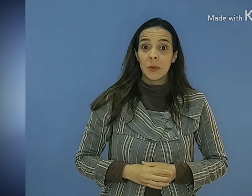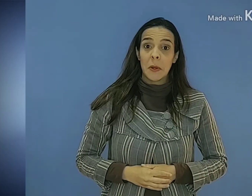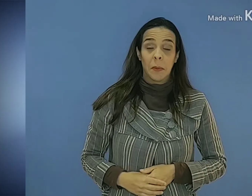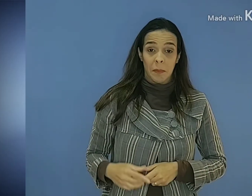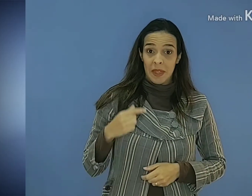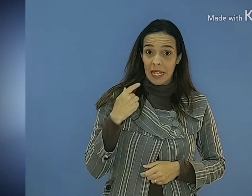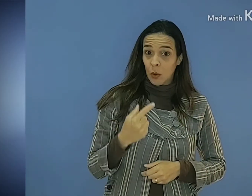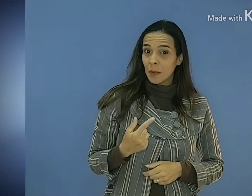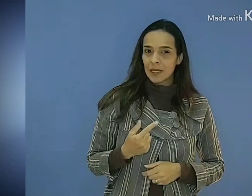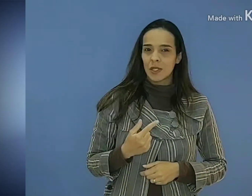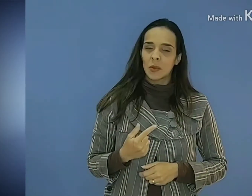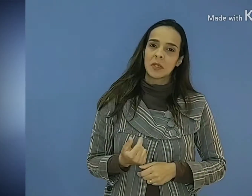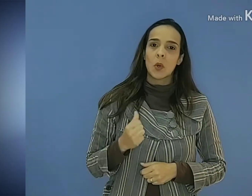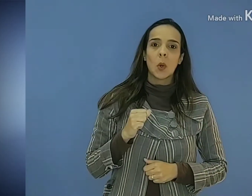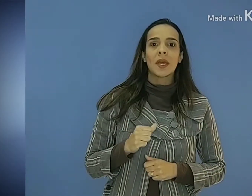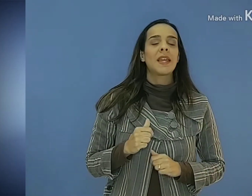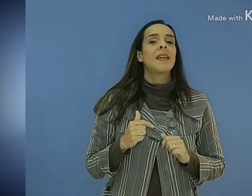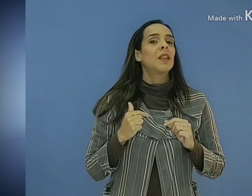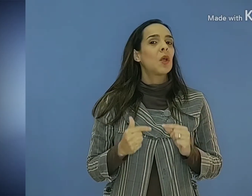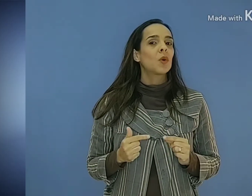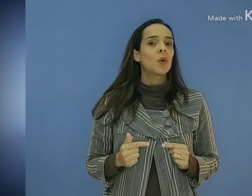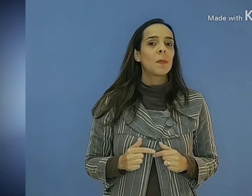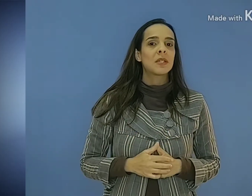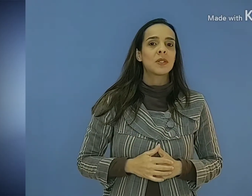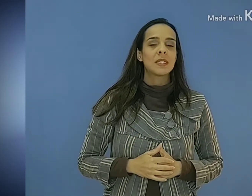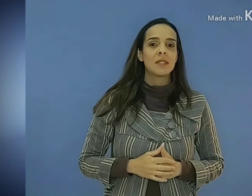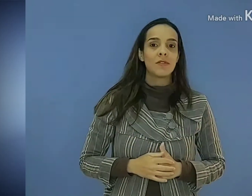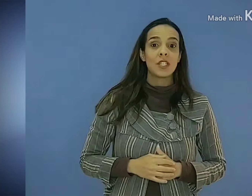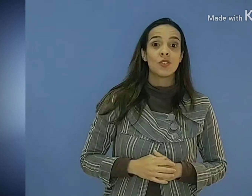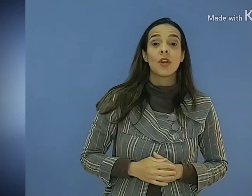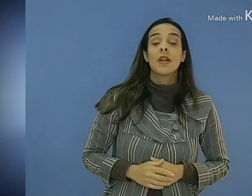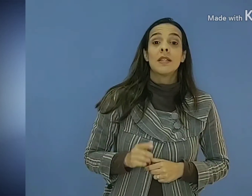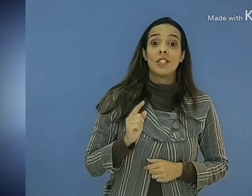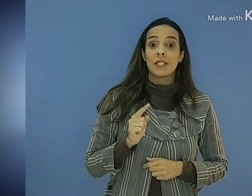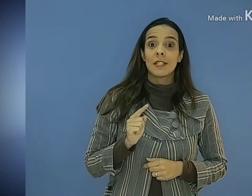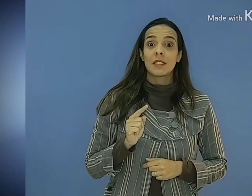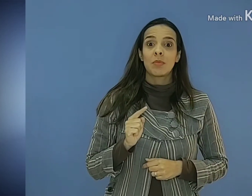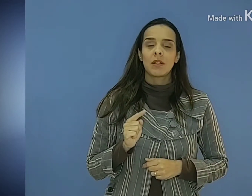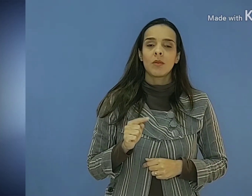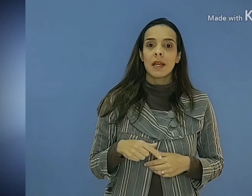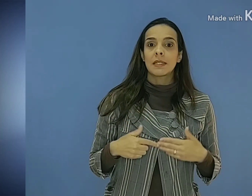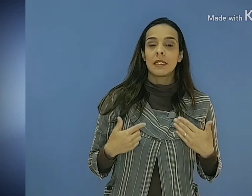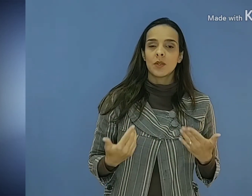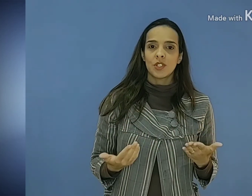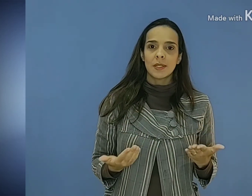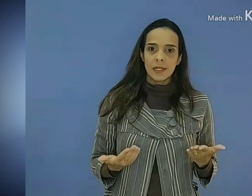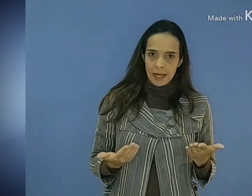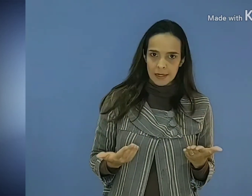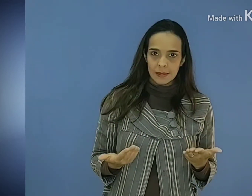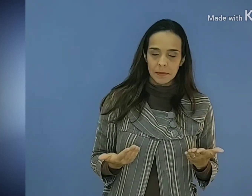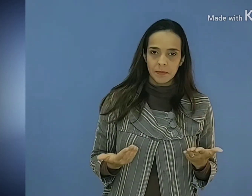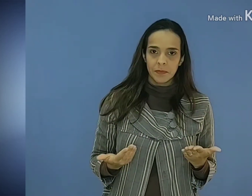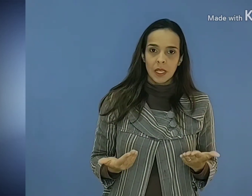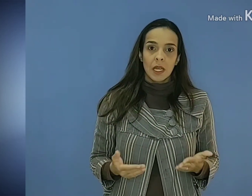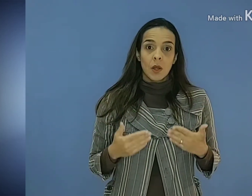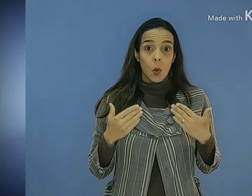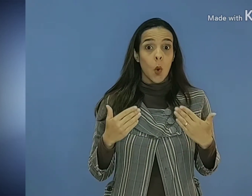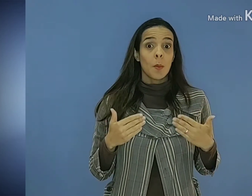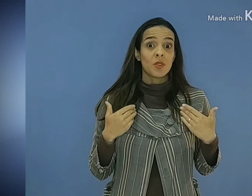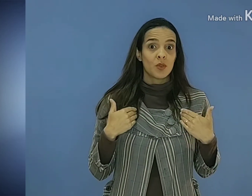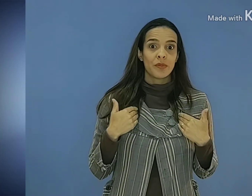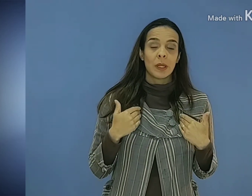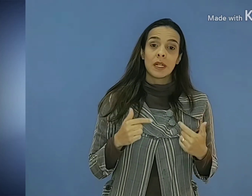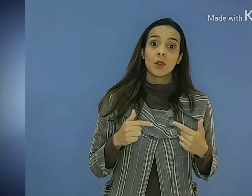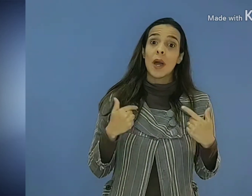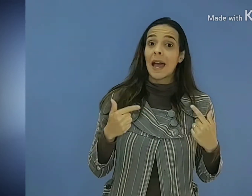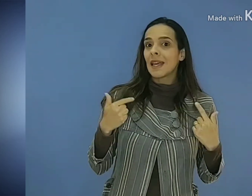Pois é, pessoal. Algumas questões que eu coloquei logo no começo desse vídeo dizem respeito às línguas de sinais.